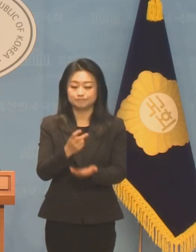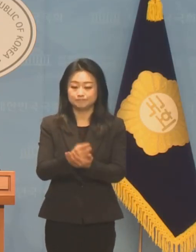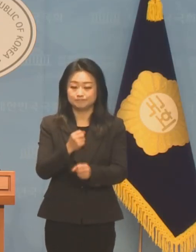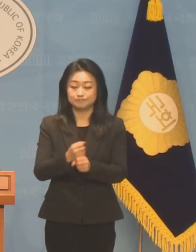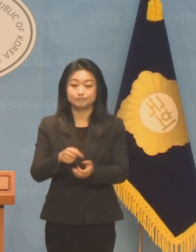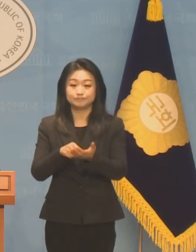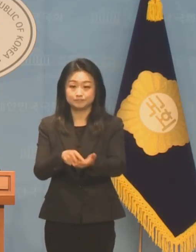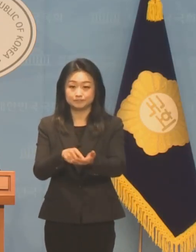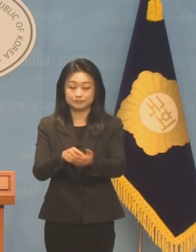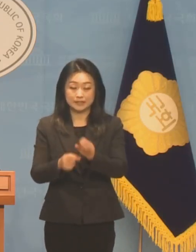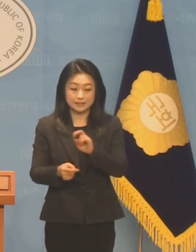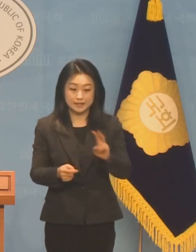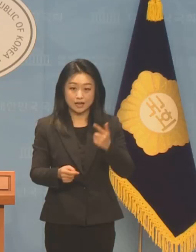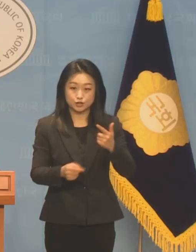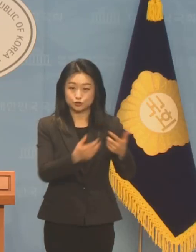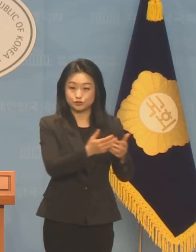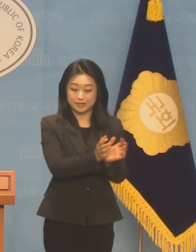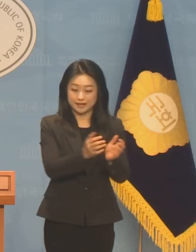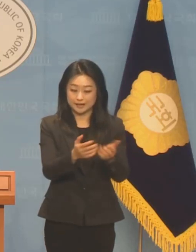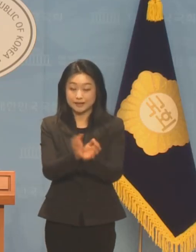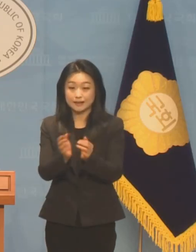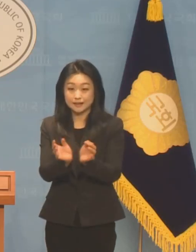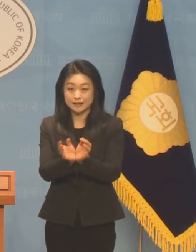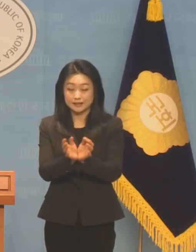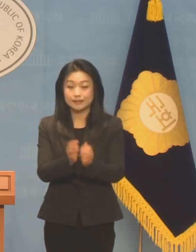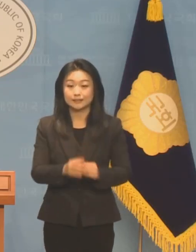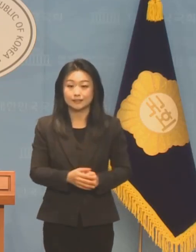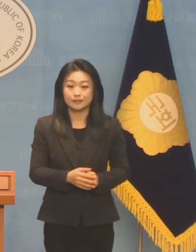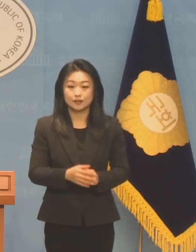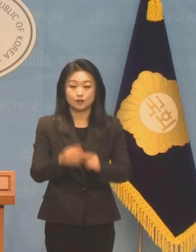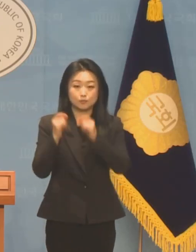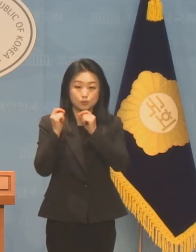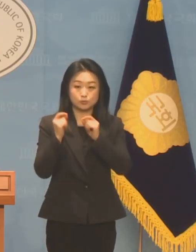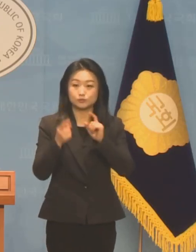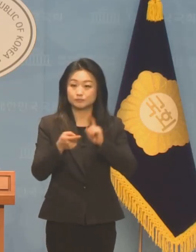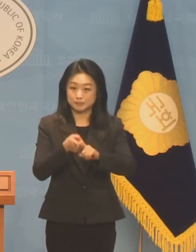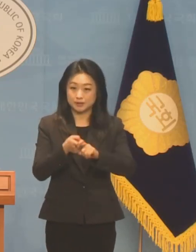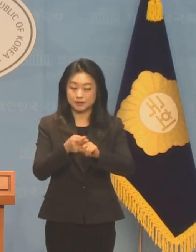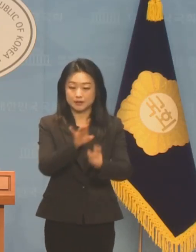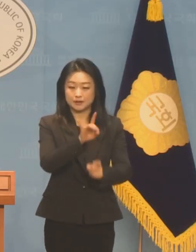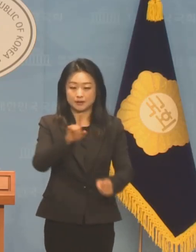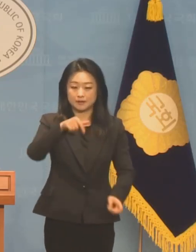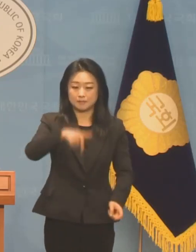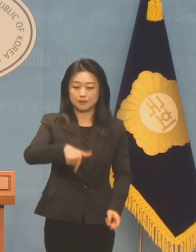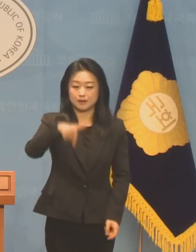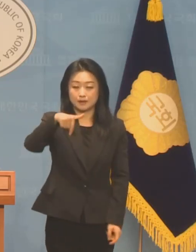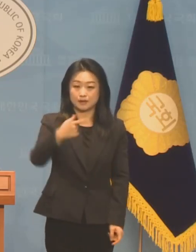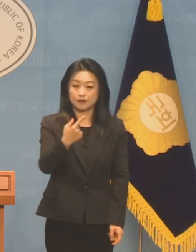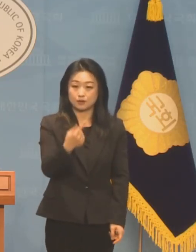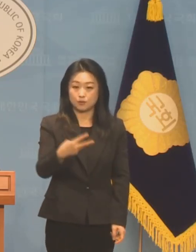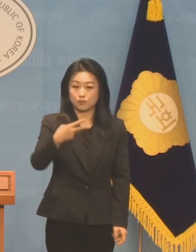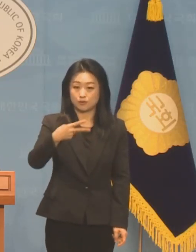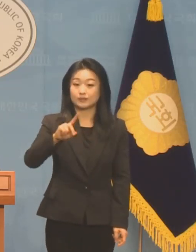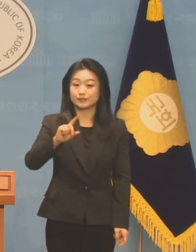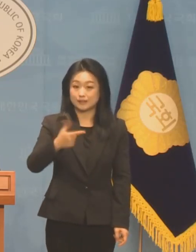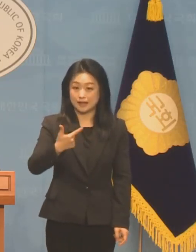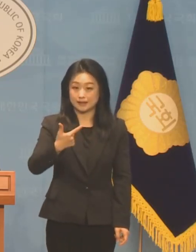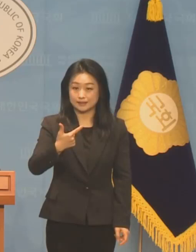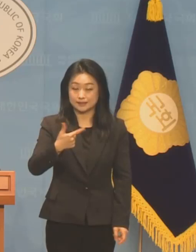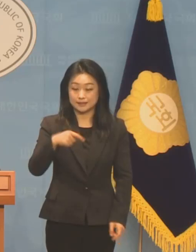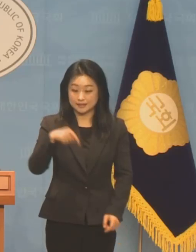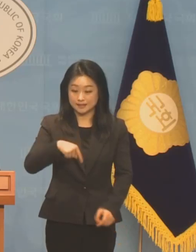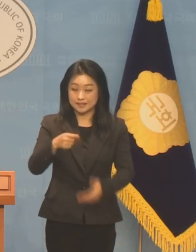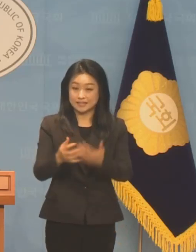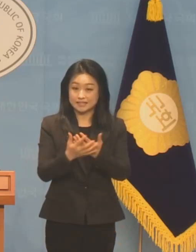야 6당은 극우 청년 조직인 소위 백골단을 민의의 전당인 국회로 끌어들인